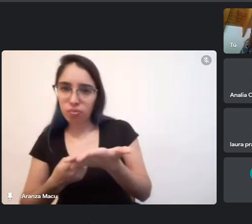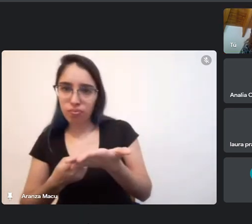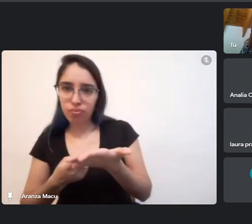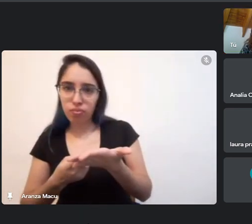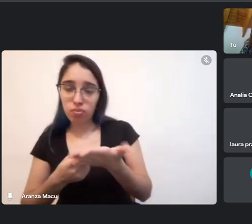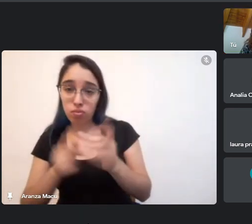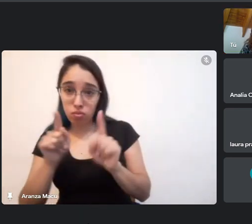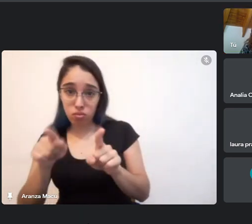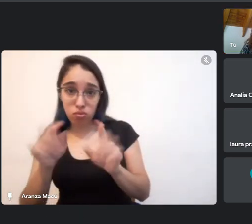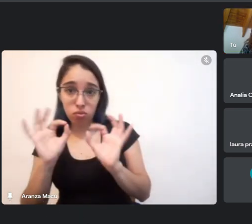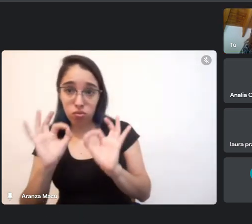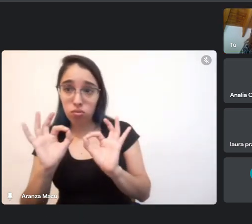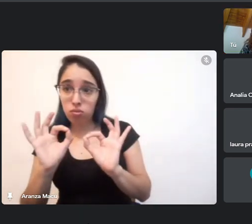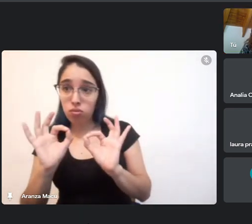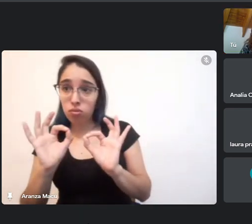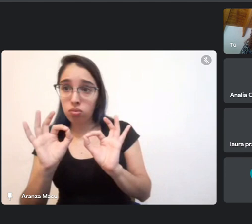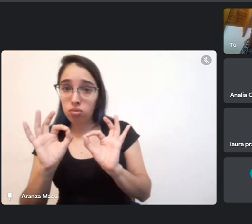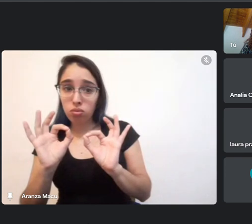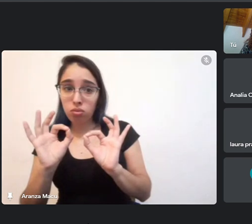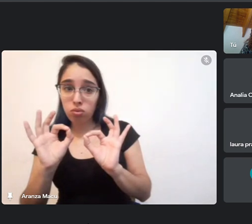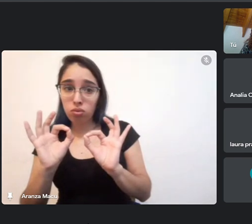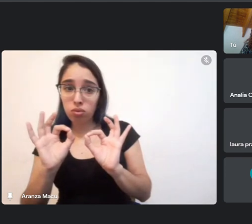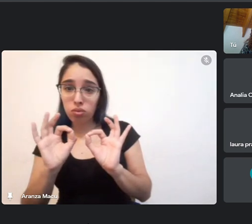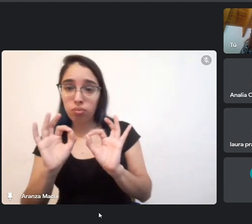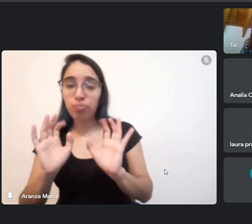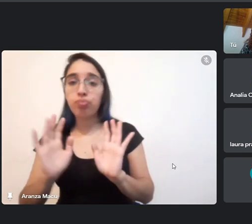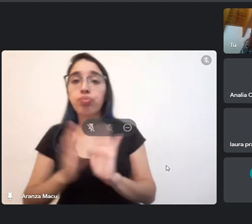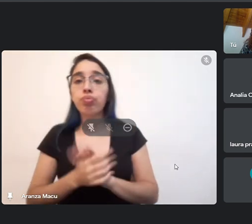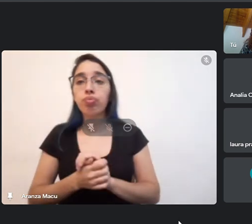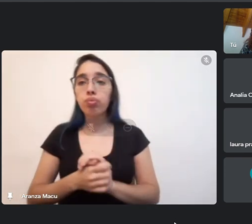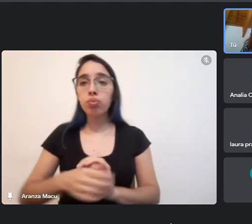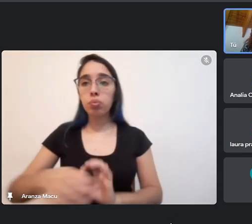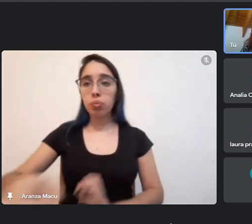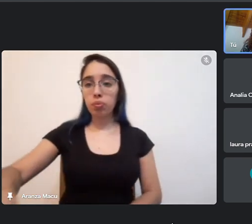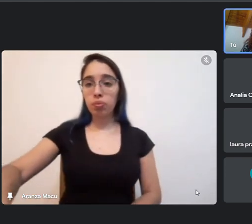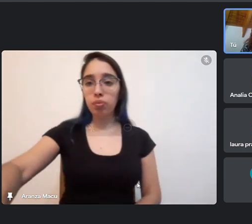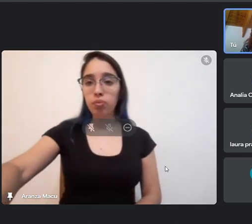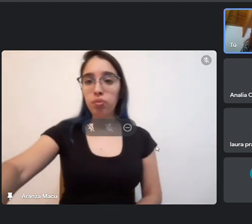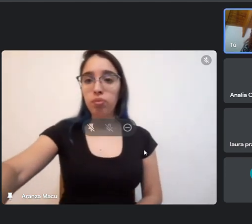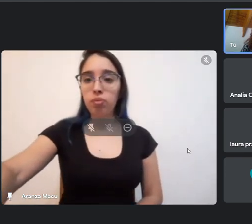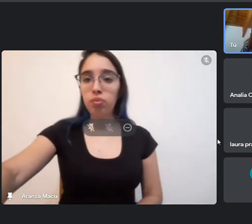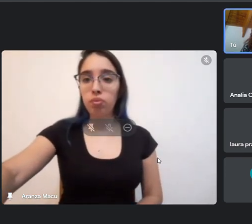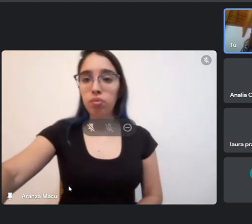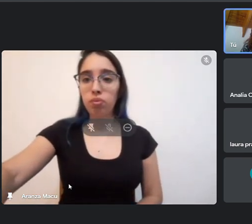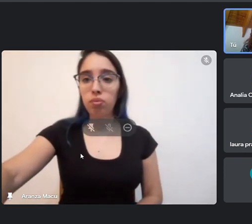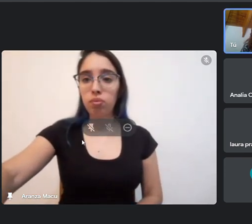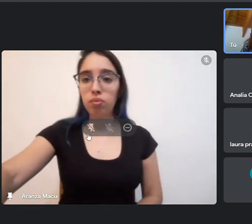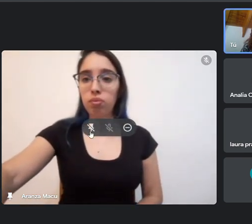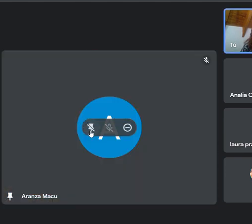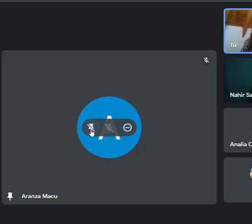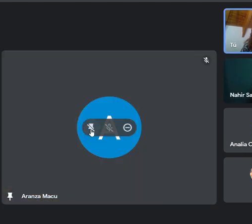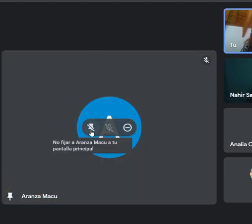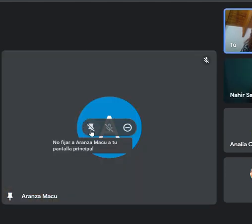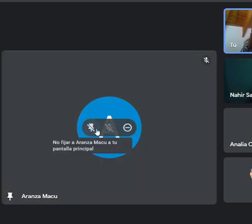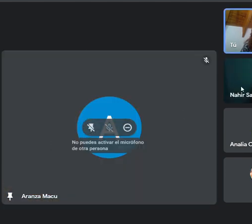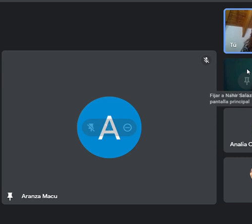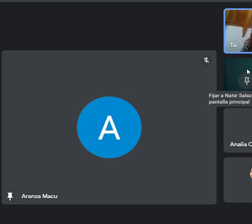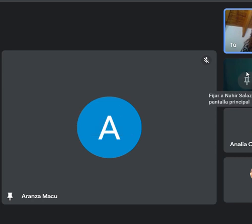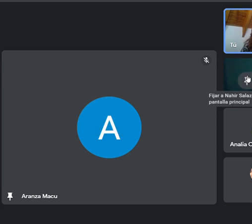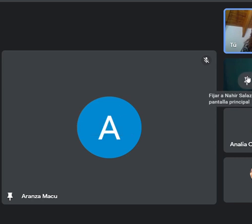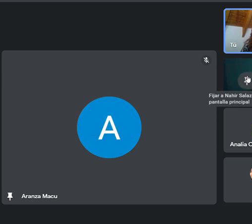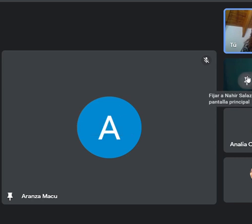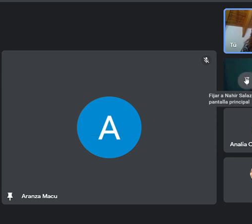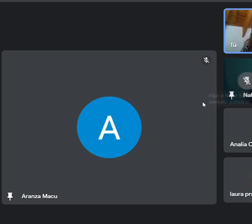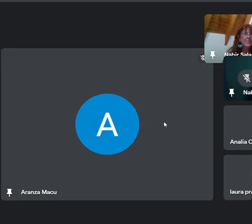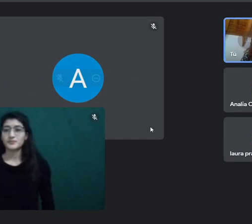Entonces hacemos intercambio de intérprete. Ah, bien, gracias. ¿Quién?